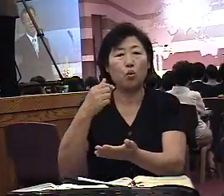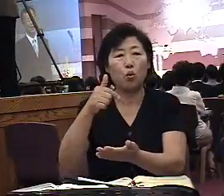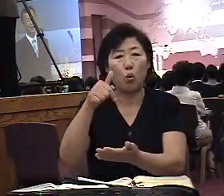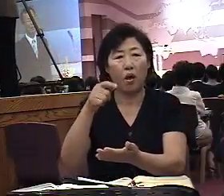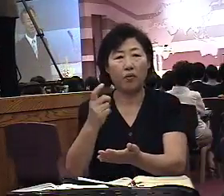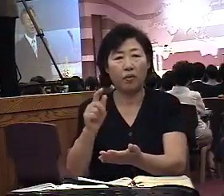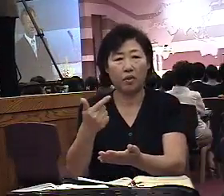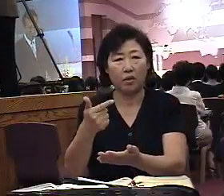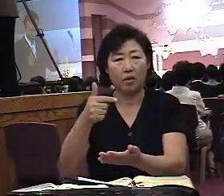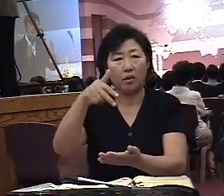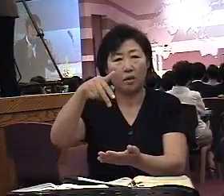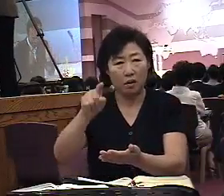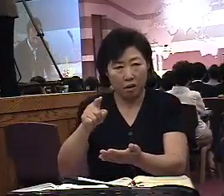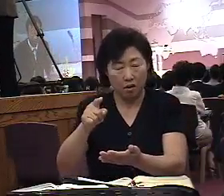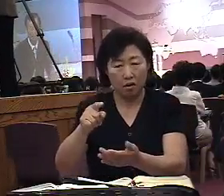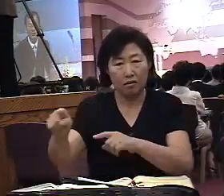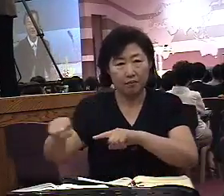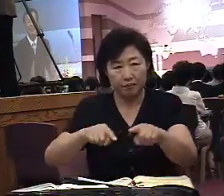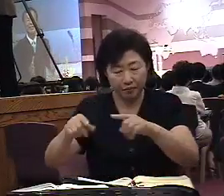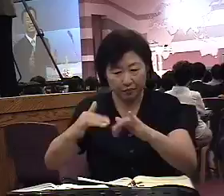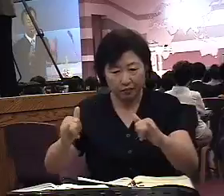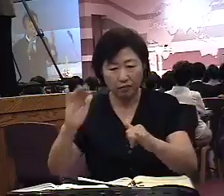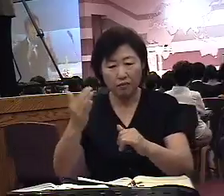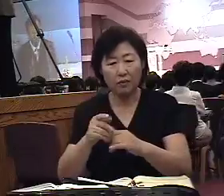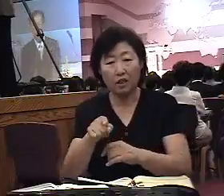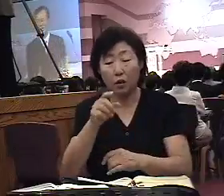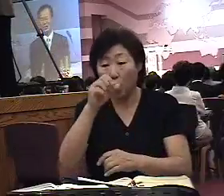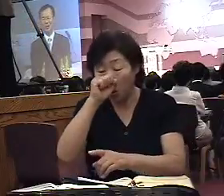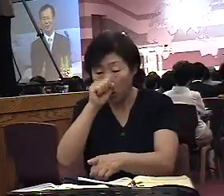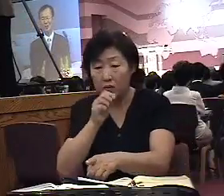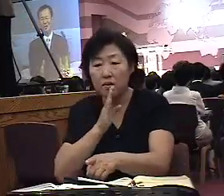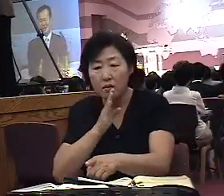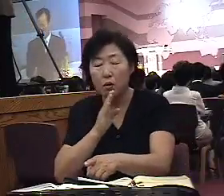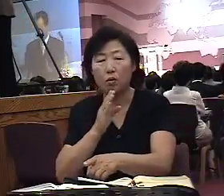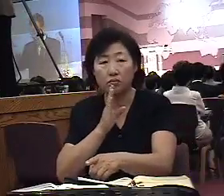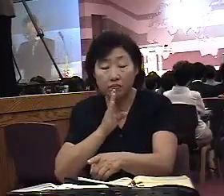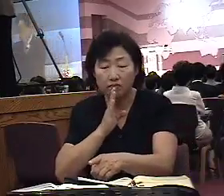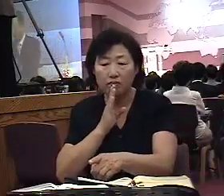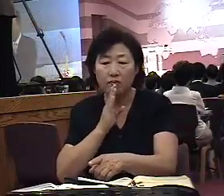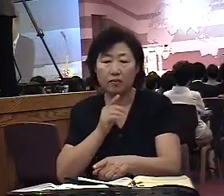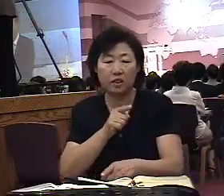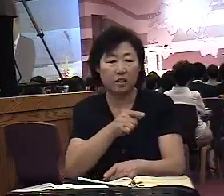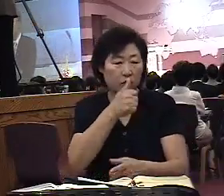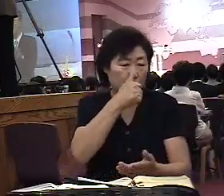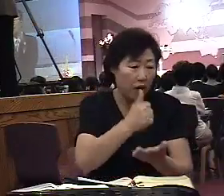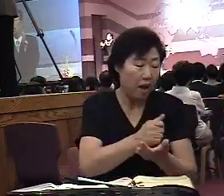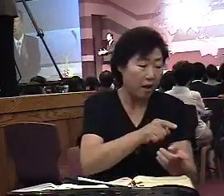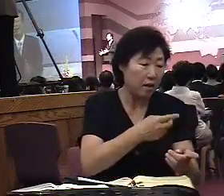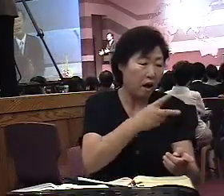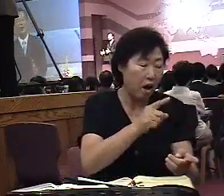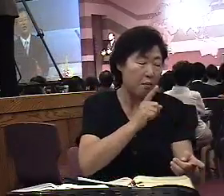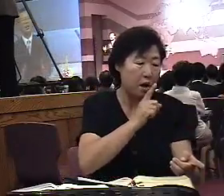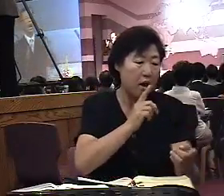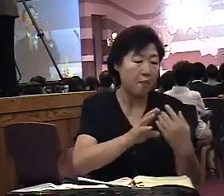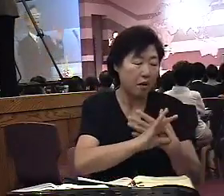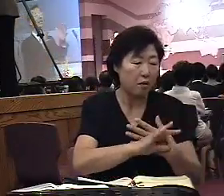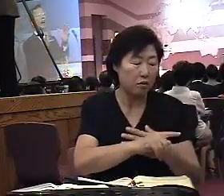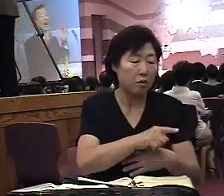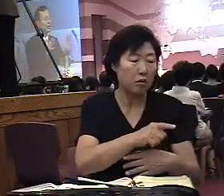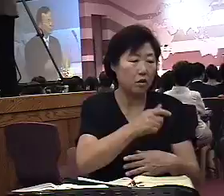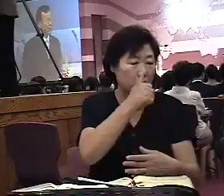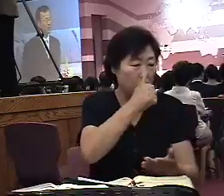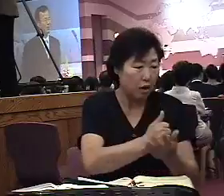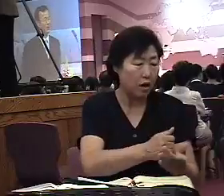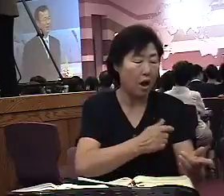되시는 하나님께서 이것이 옳다 하면은 이것이 옳은 것이고, 이것이 죄다 하면은 이것이 죄라는 것을